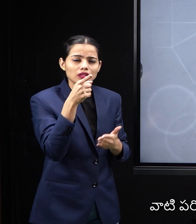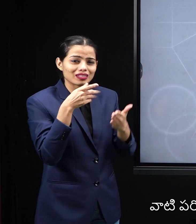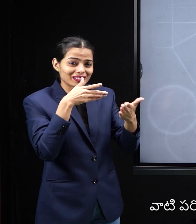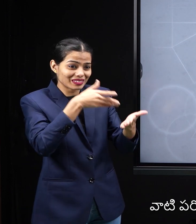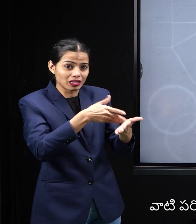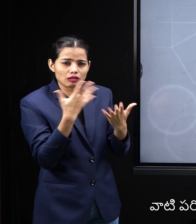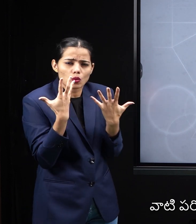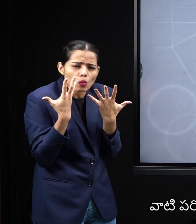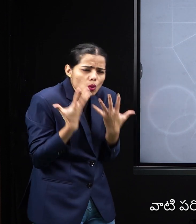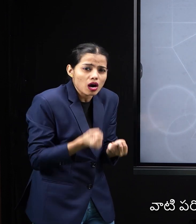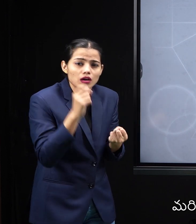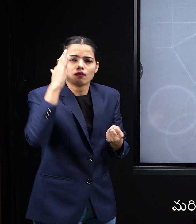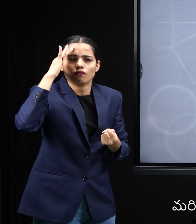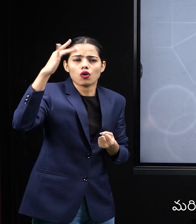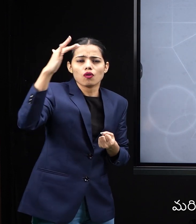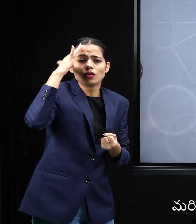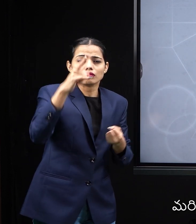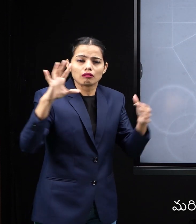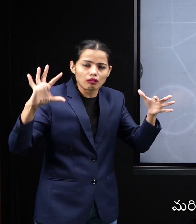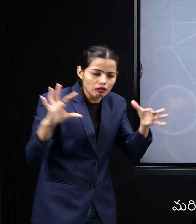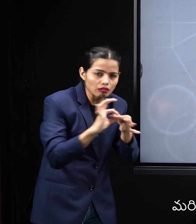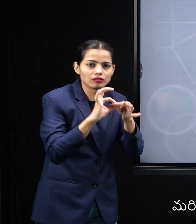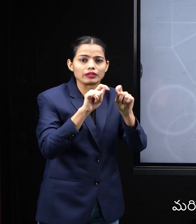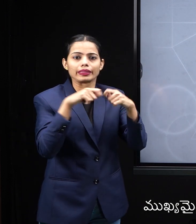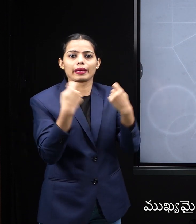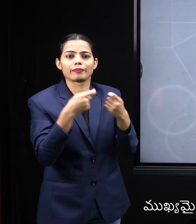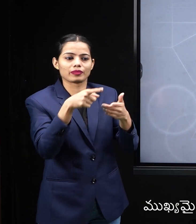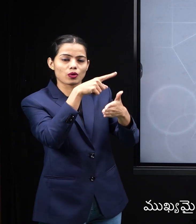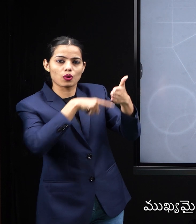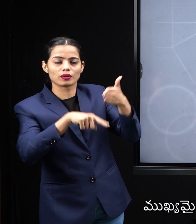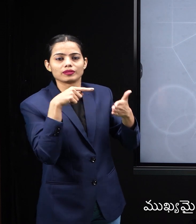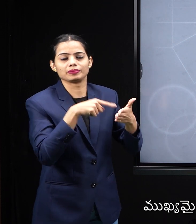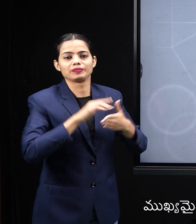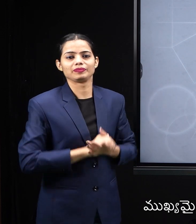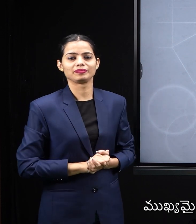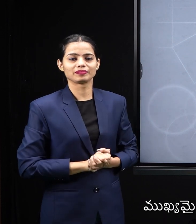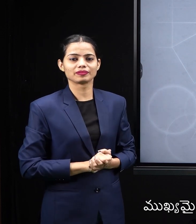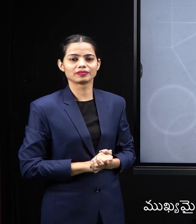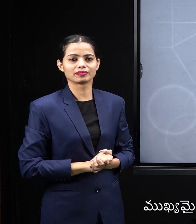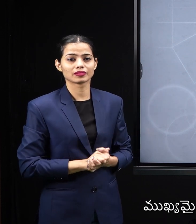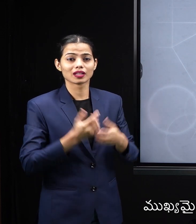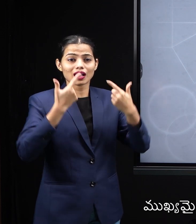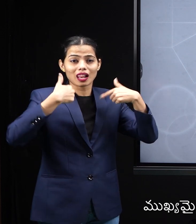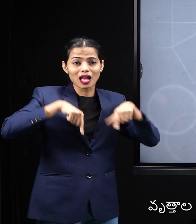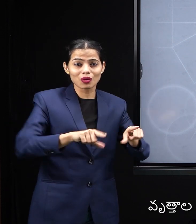పరిభాషను అర్థం చేసుకుంటాము మరియు వాటికి సంబంధించిన ముఖ్యమైన సిద్ధాంతాలను వెలికితీస్తాము.